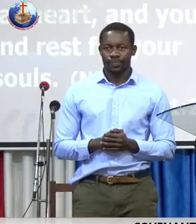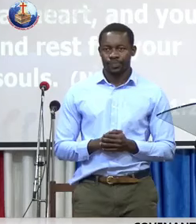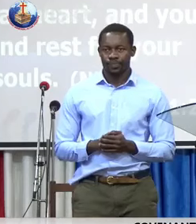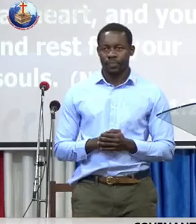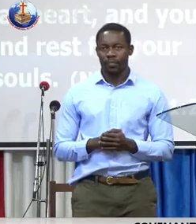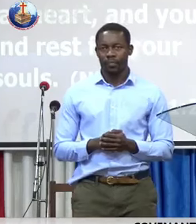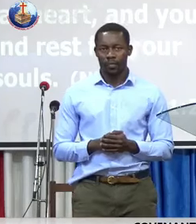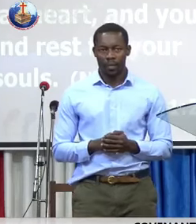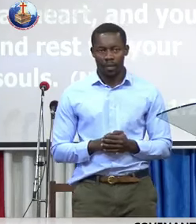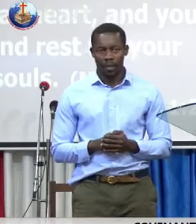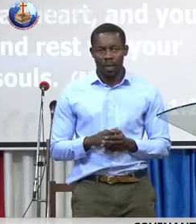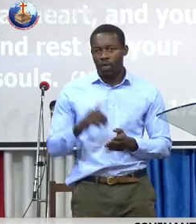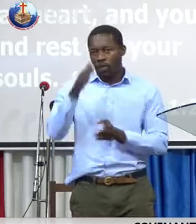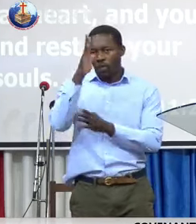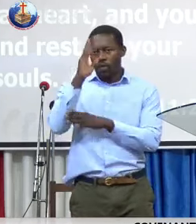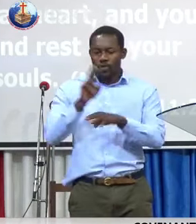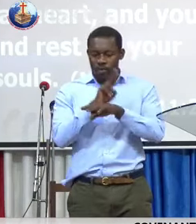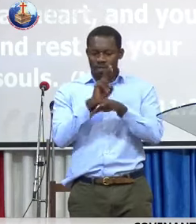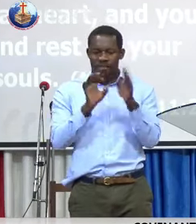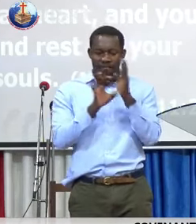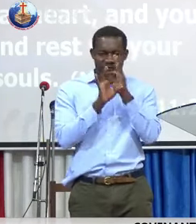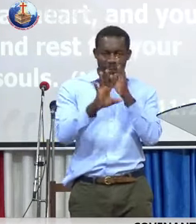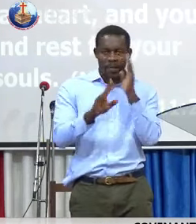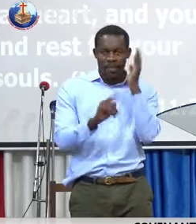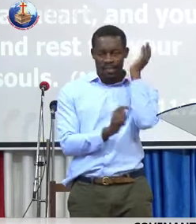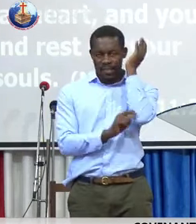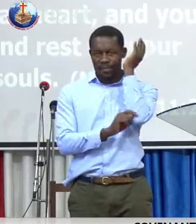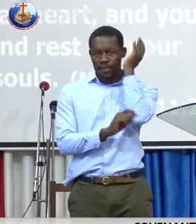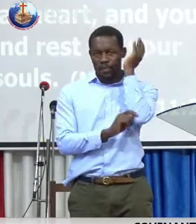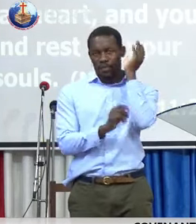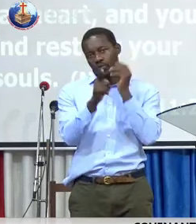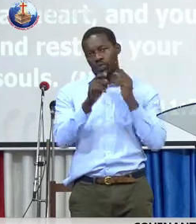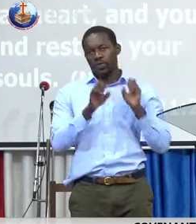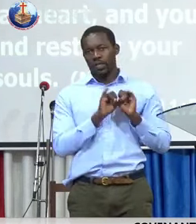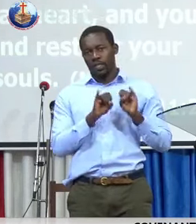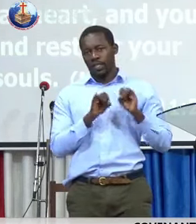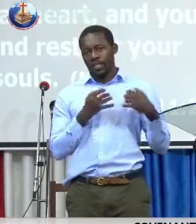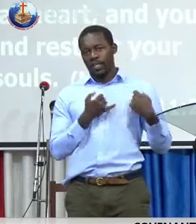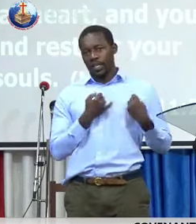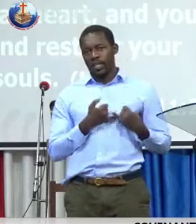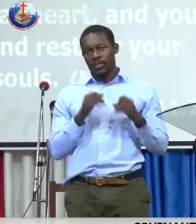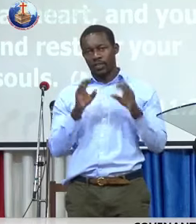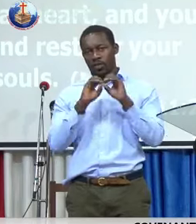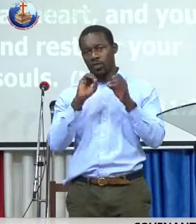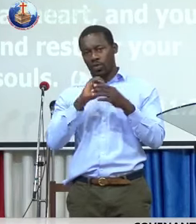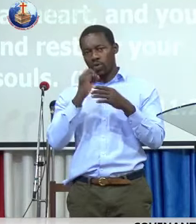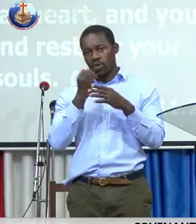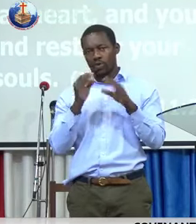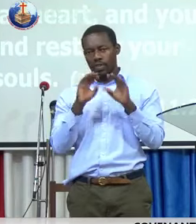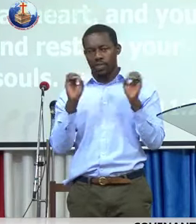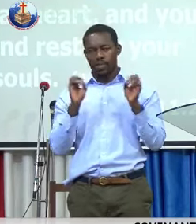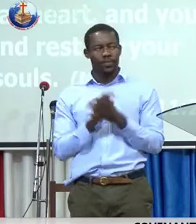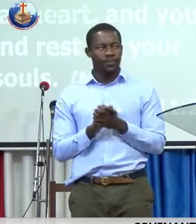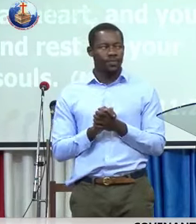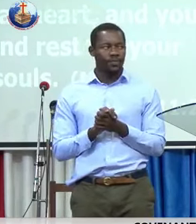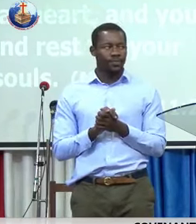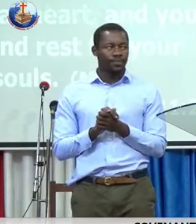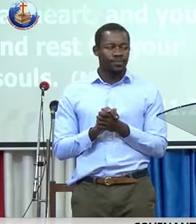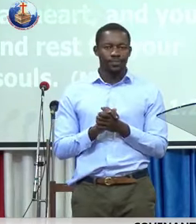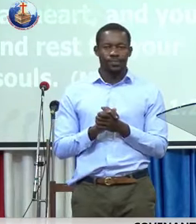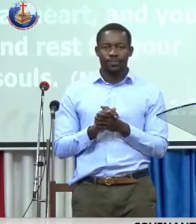ulimwengu. Because the Lord uses this fame to test the purity of our hearts. Kwa sababu Mungu hutumia sifa hii kujaribu usafi wa mioyo yetu. Look